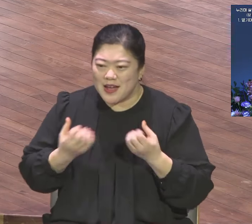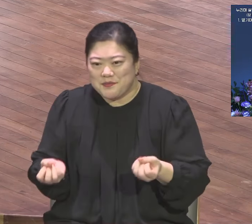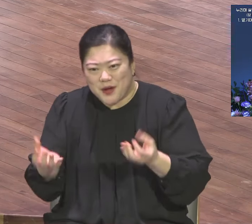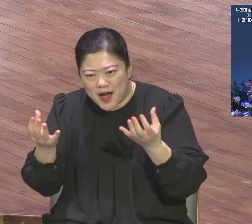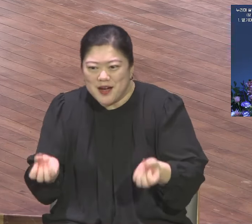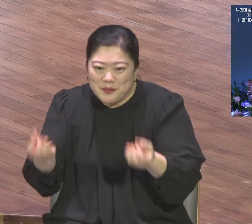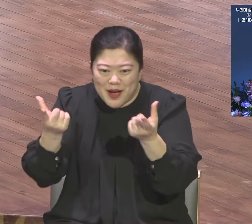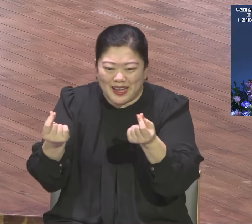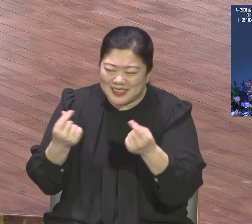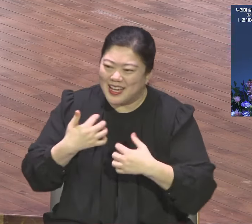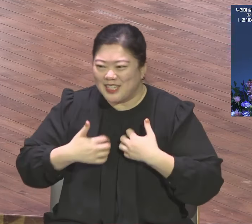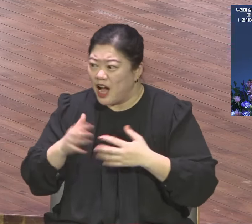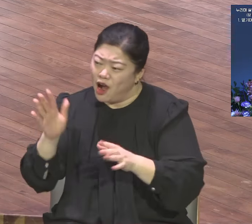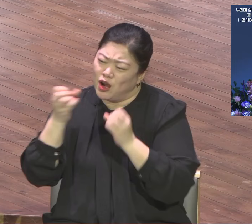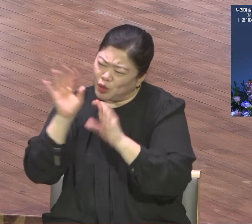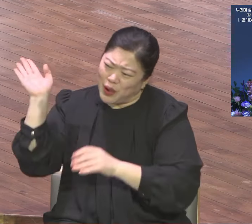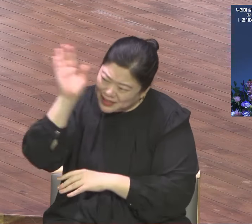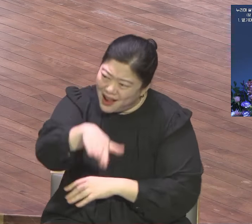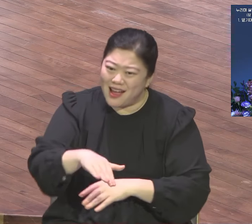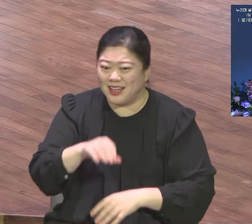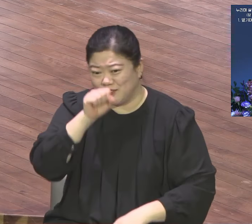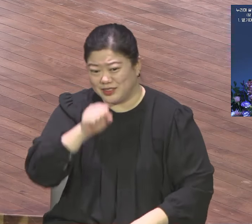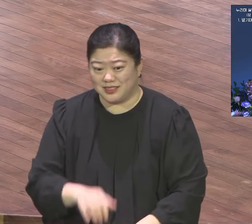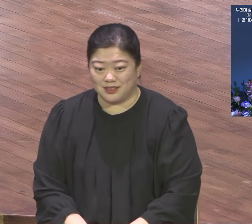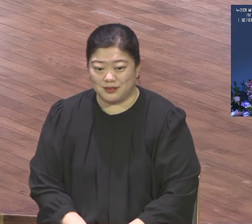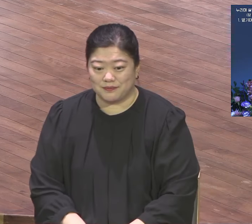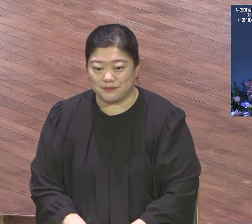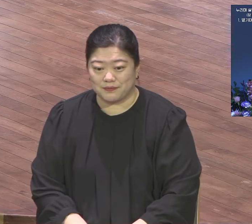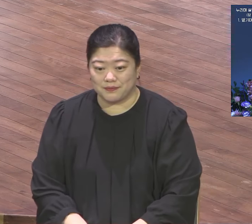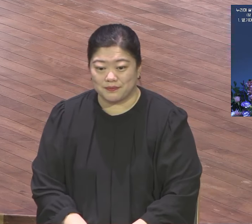돼. 자, 이번 주일